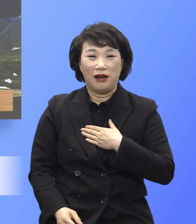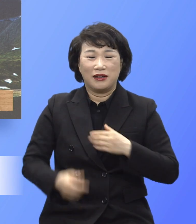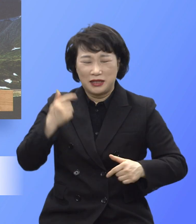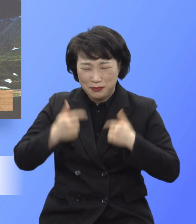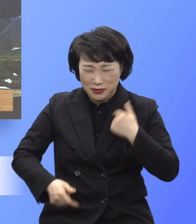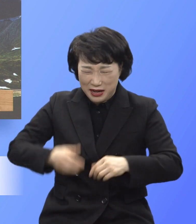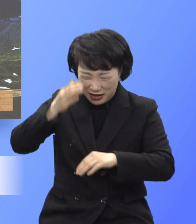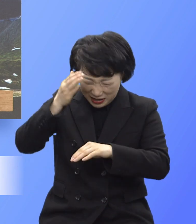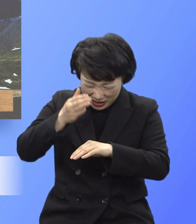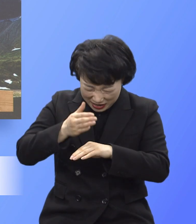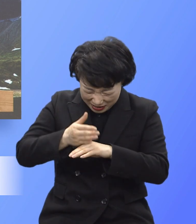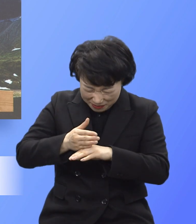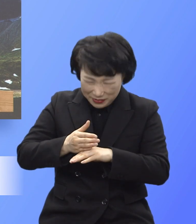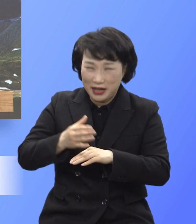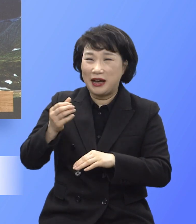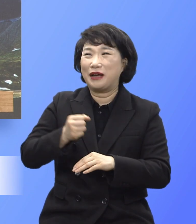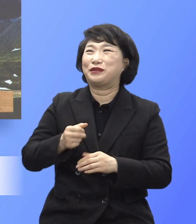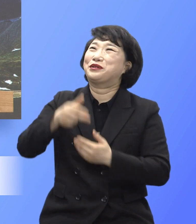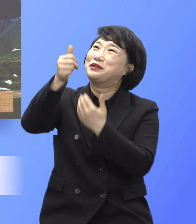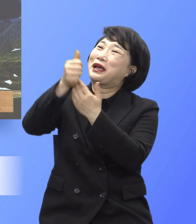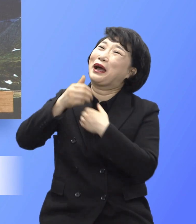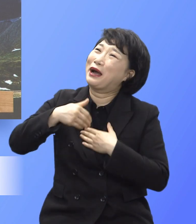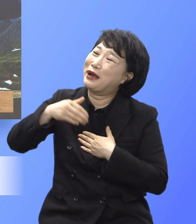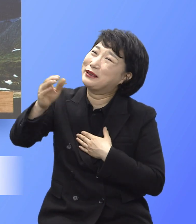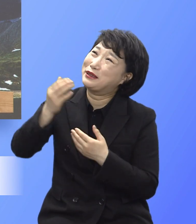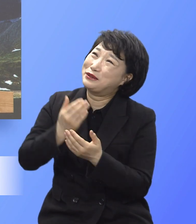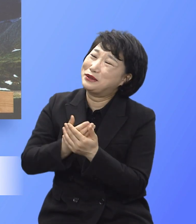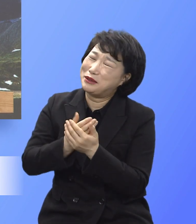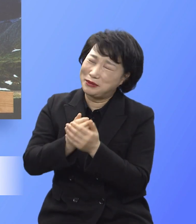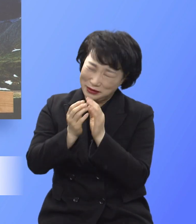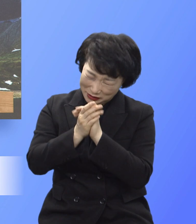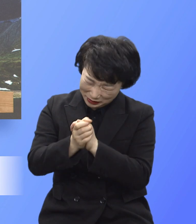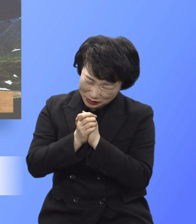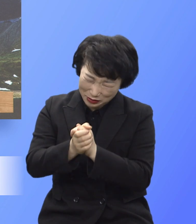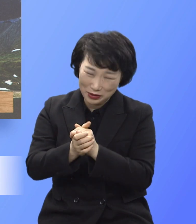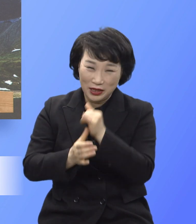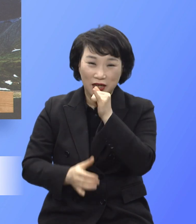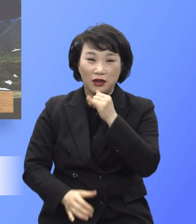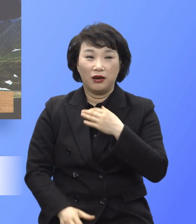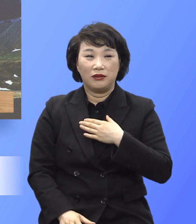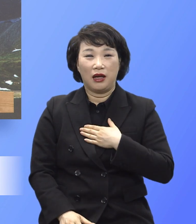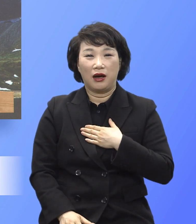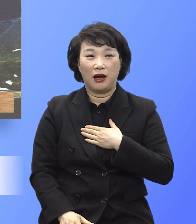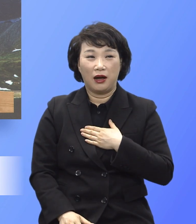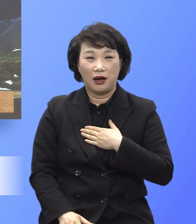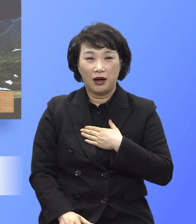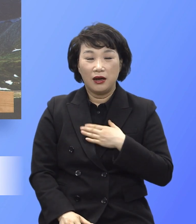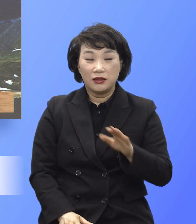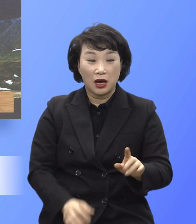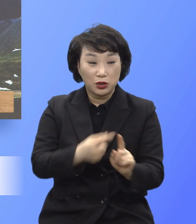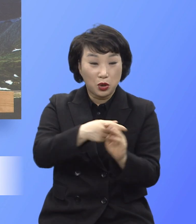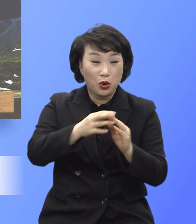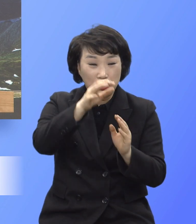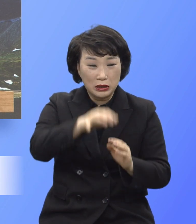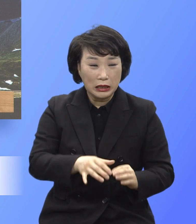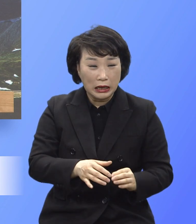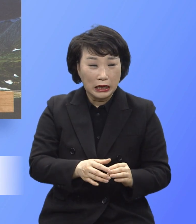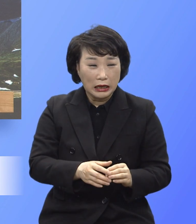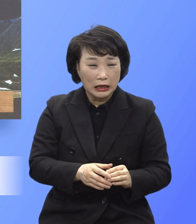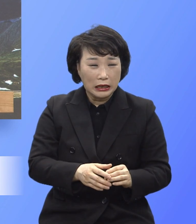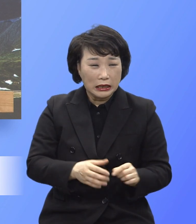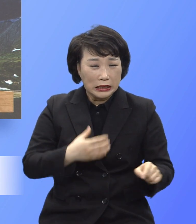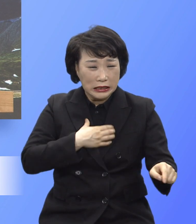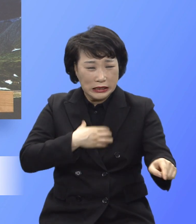기쁨과 감사함으로 가게 하옵소서. 예, 교회 때문에 걱정하지 않게